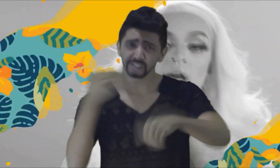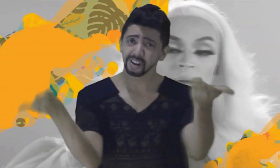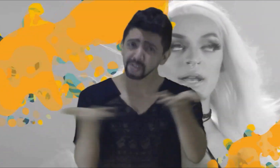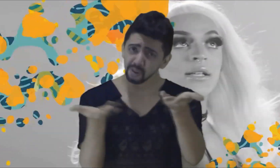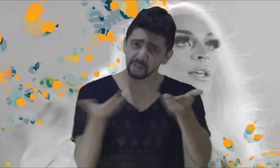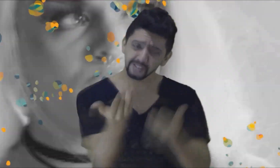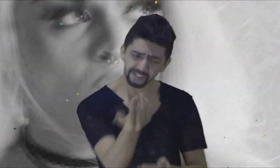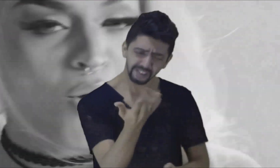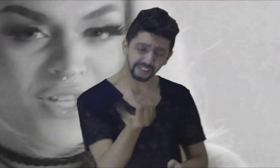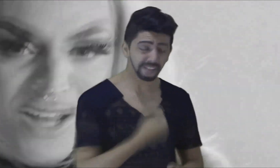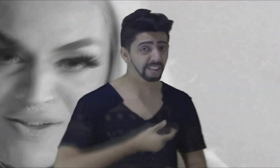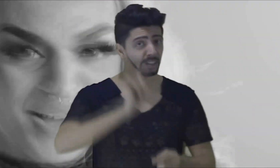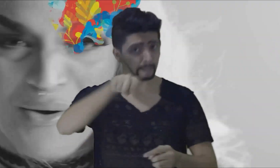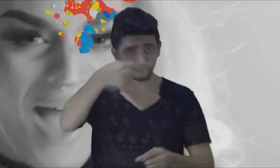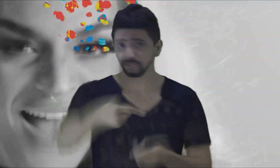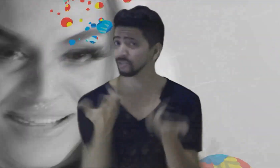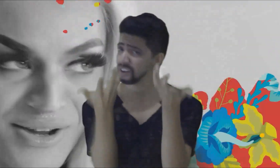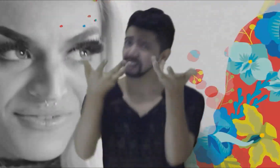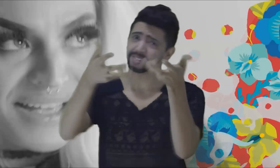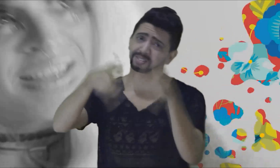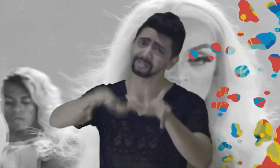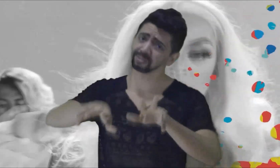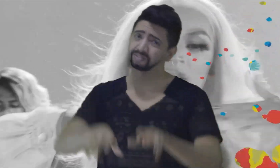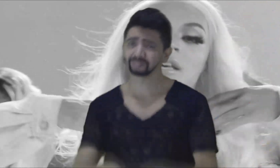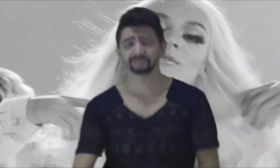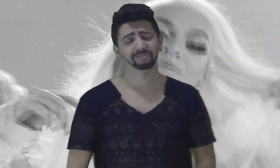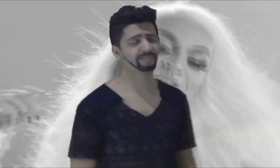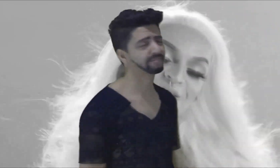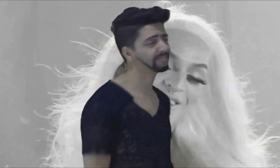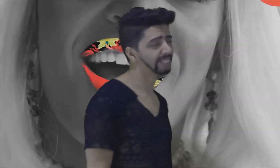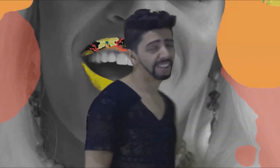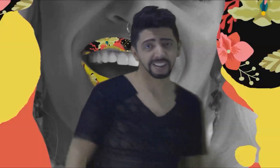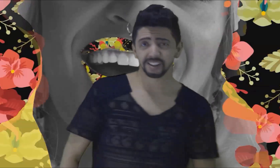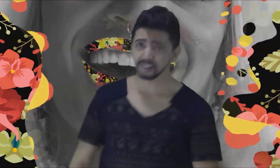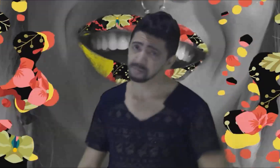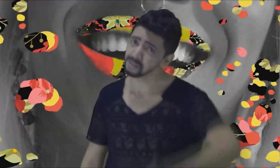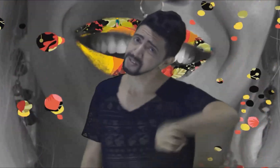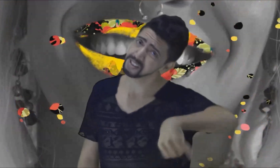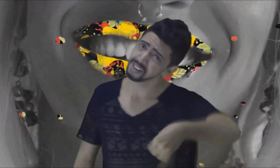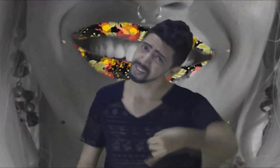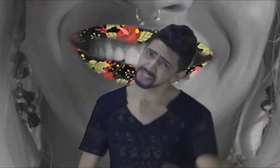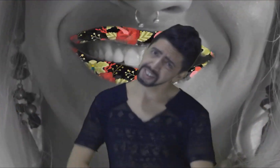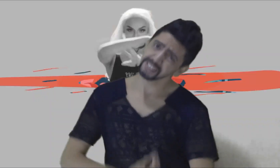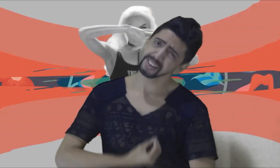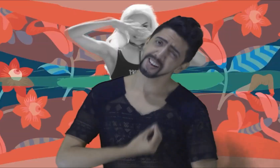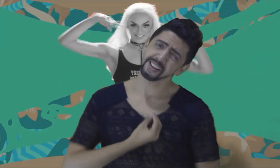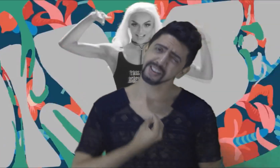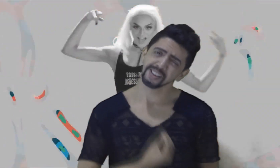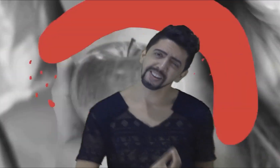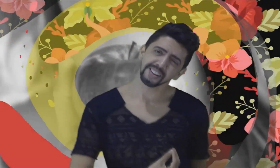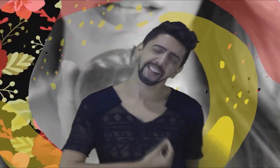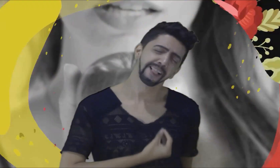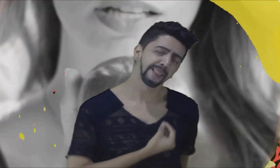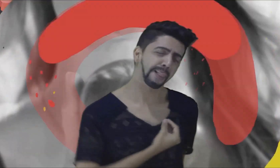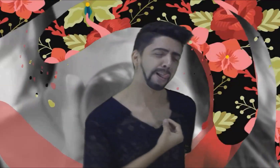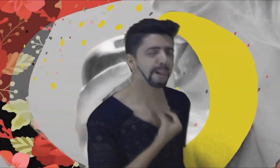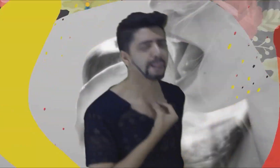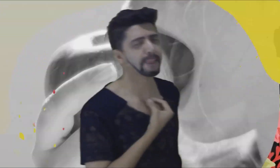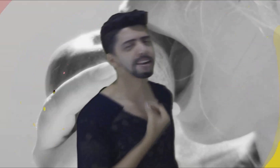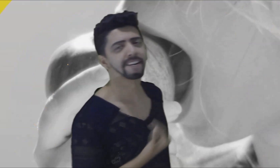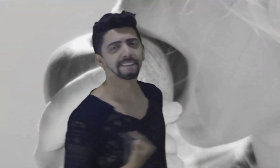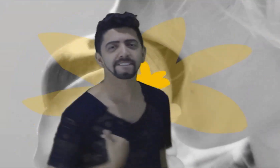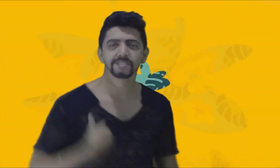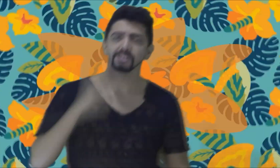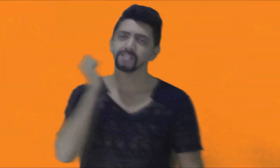Te chama na segunda, não vem quarta, não vem quinta. Segunda eu tô linda, quarta eu sou cinza. Dale,